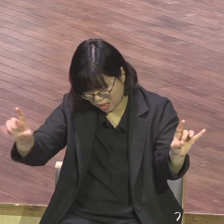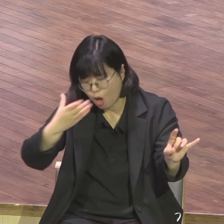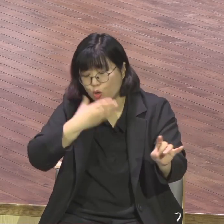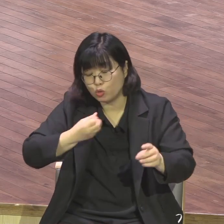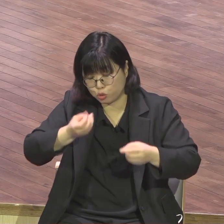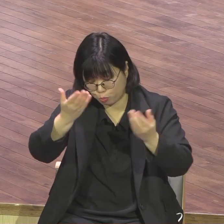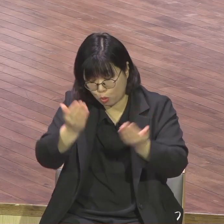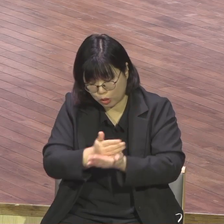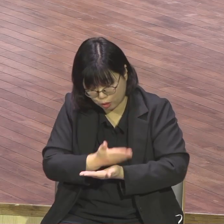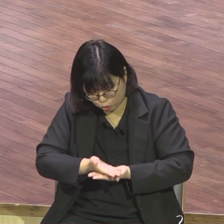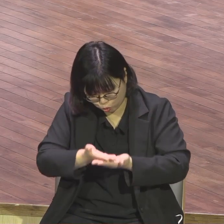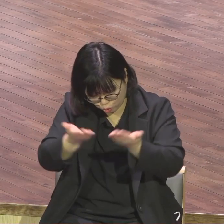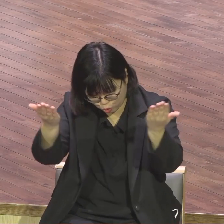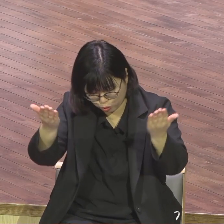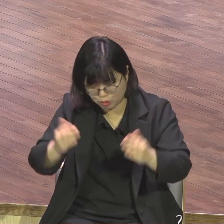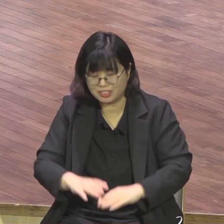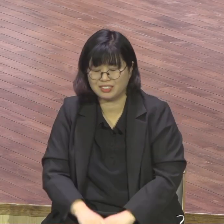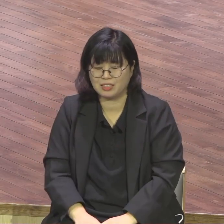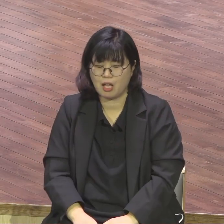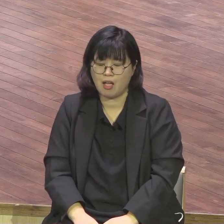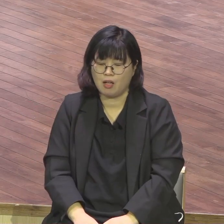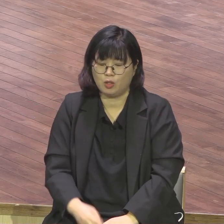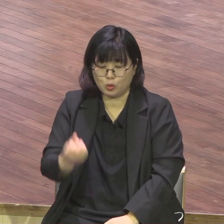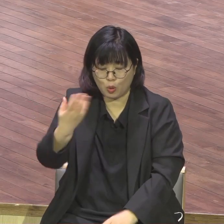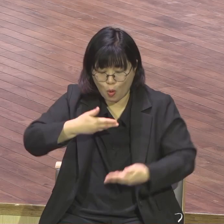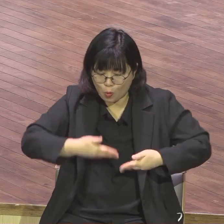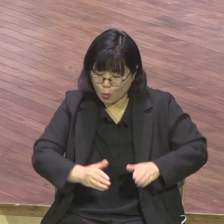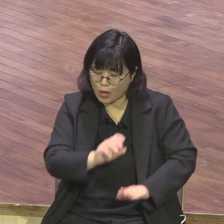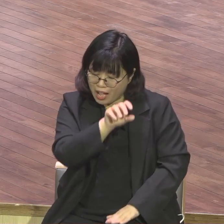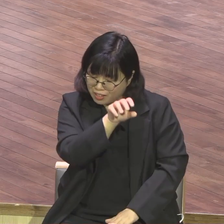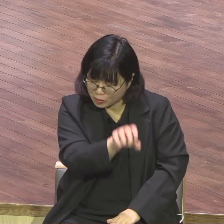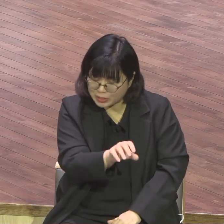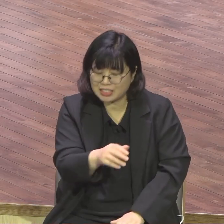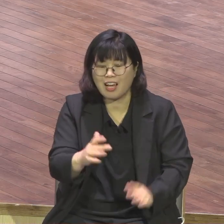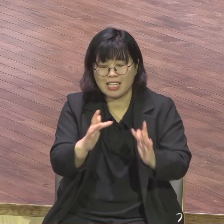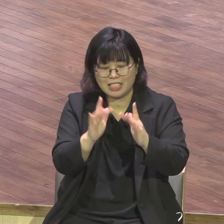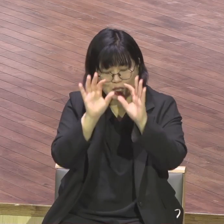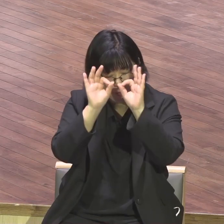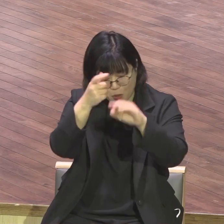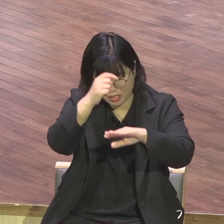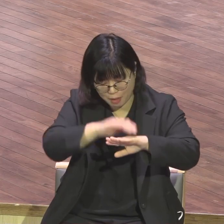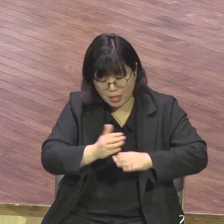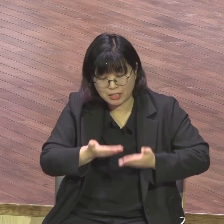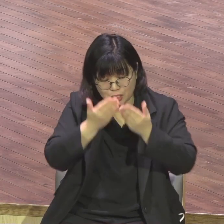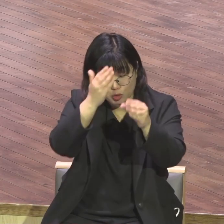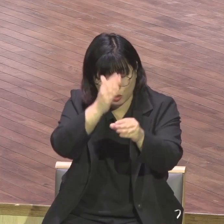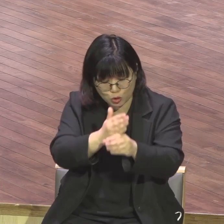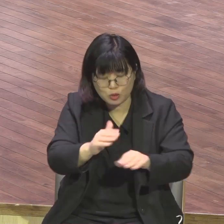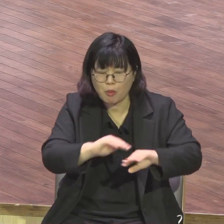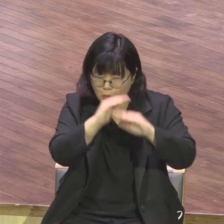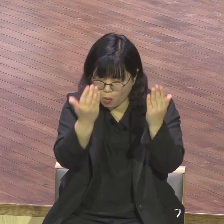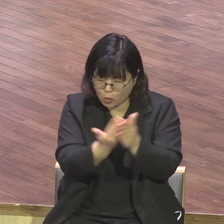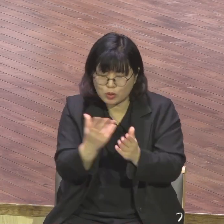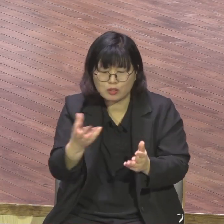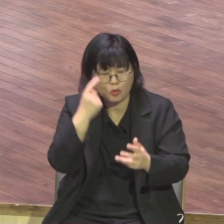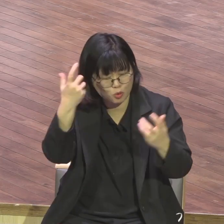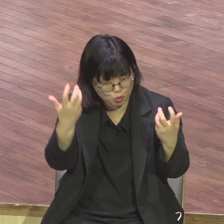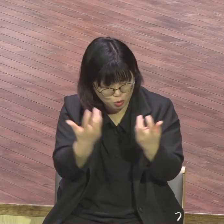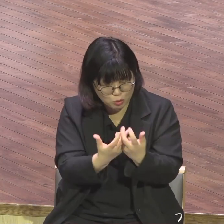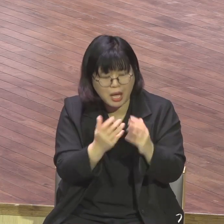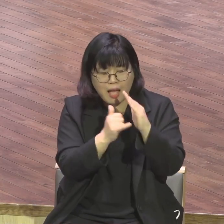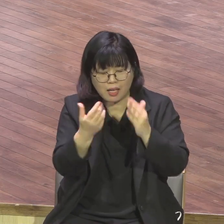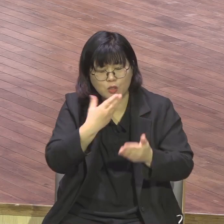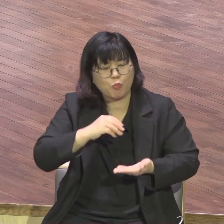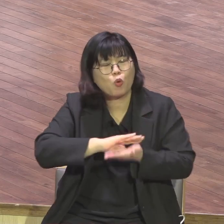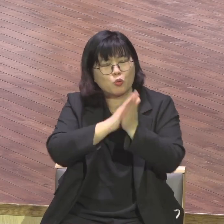어쩔 수 없이 고향 간 분들이 참으로 감은 복음화 이루어지는 놀라운 날이 되게 하여 주옵소서. 우리 예원에서 하나님